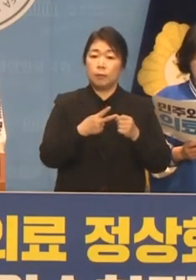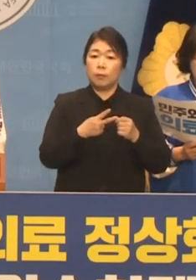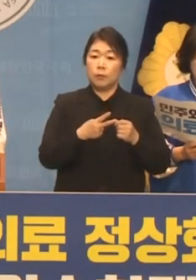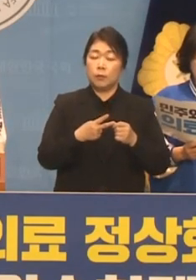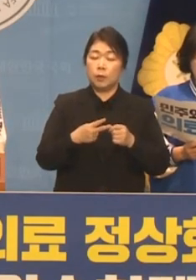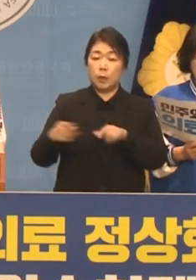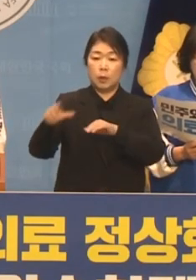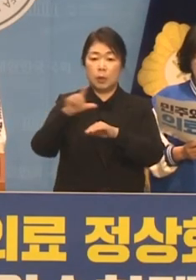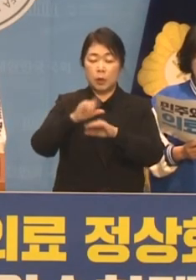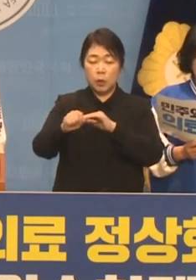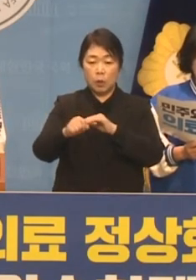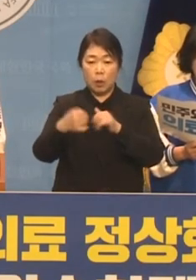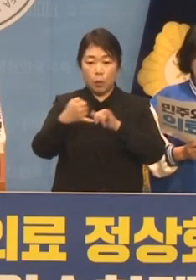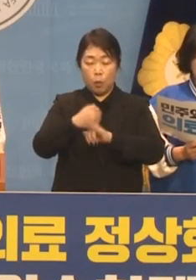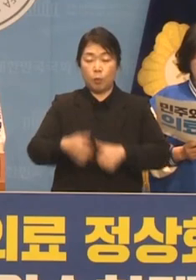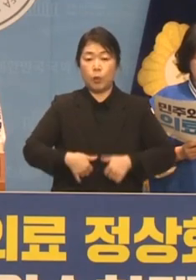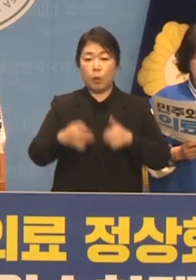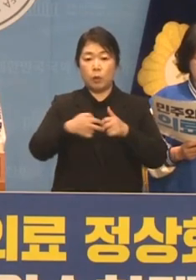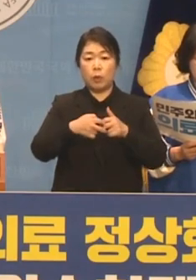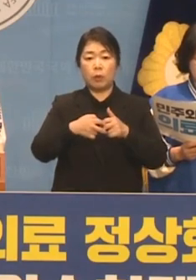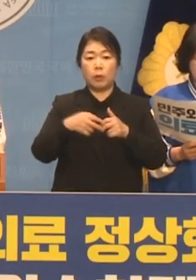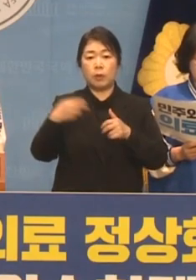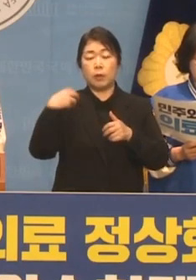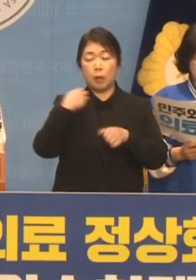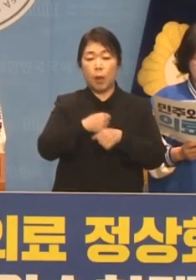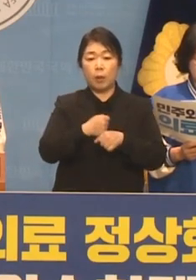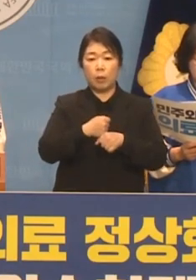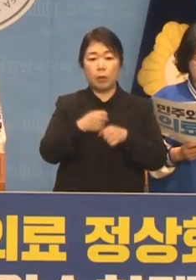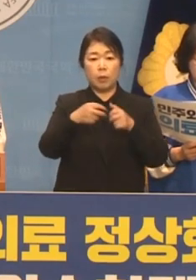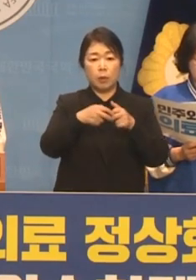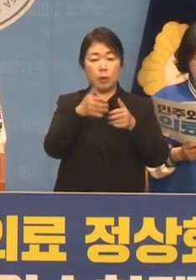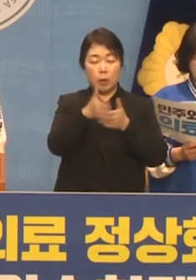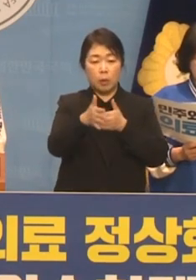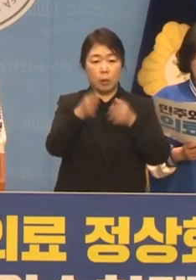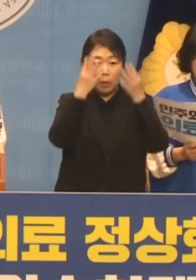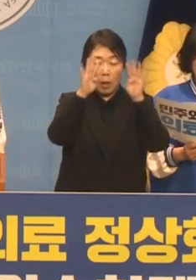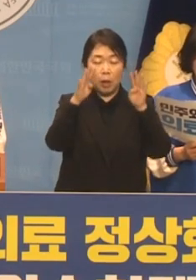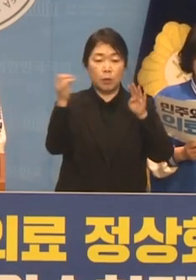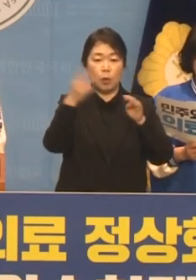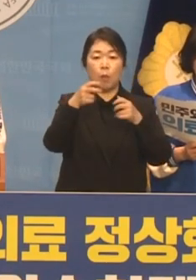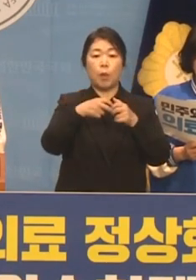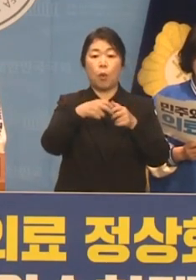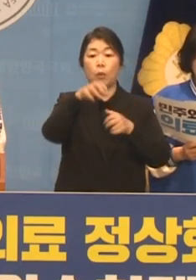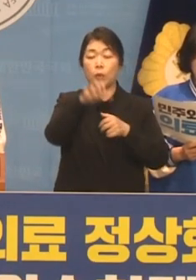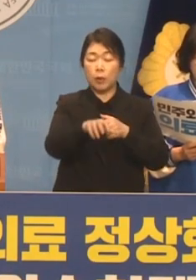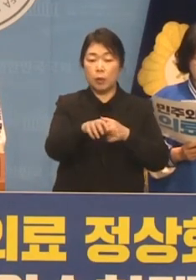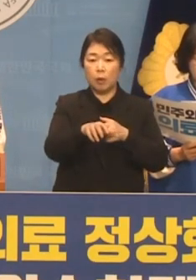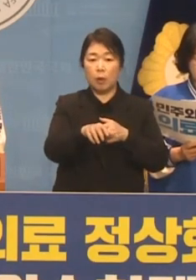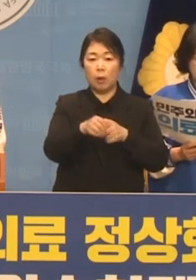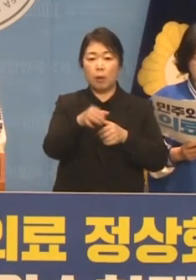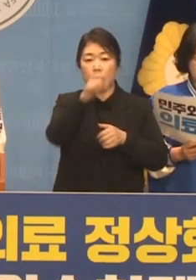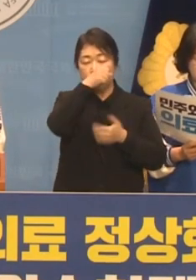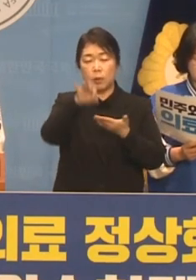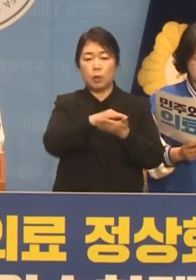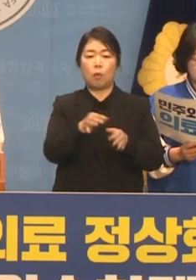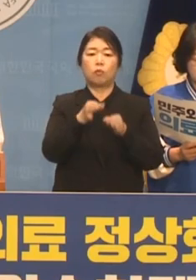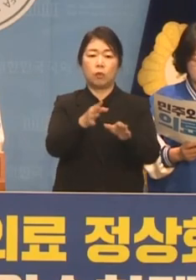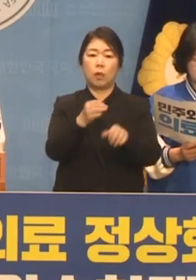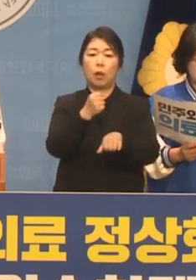필수의료 책임제를 시행하는 의과대학 대학병원 지역 병원의 획기적인 재정 투자를